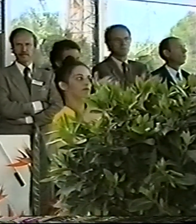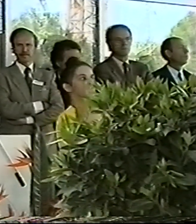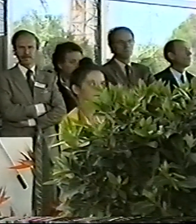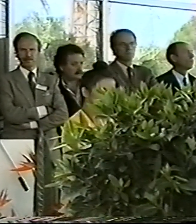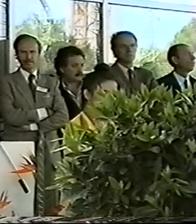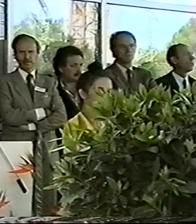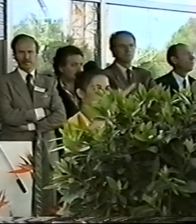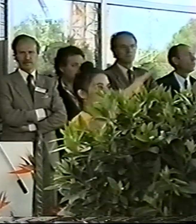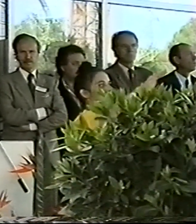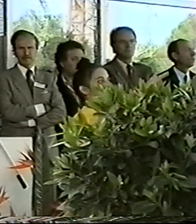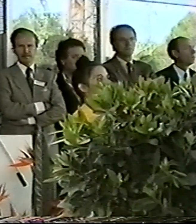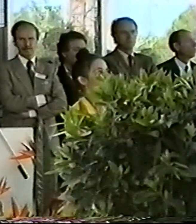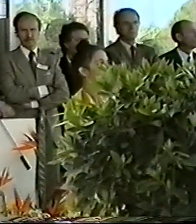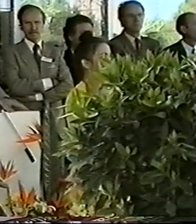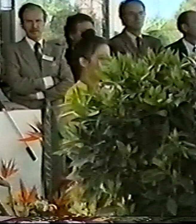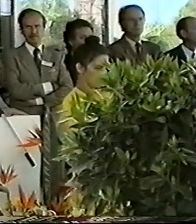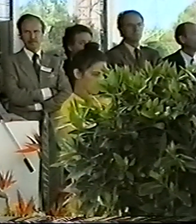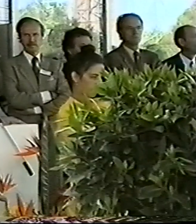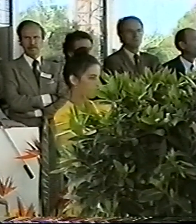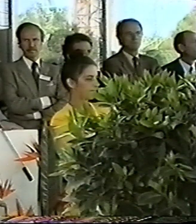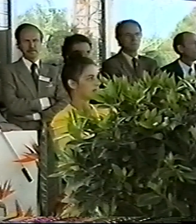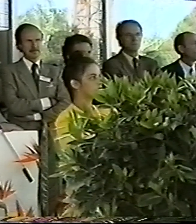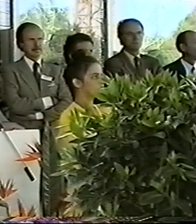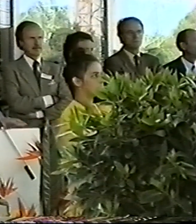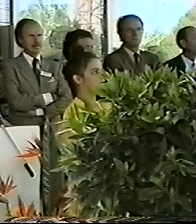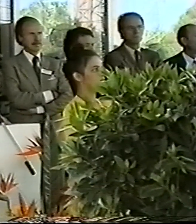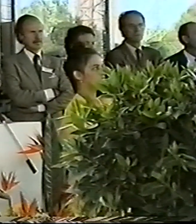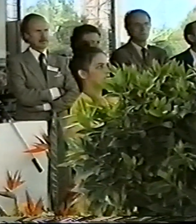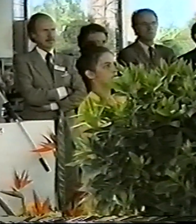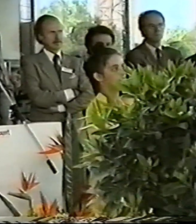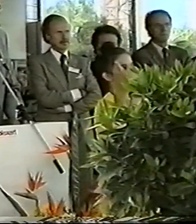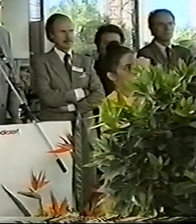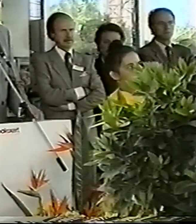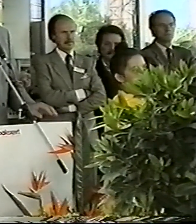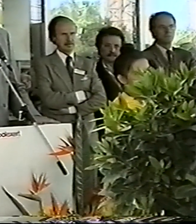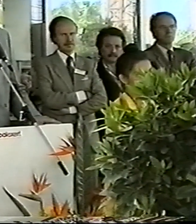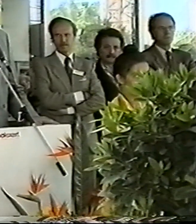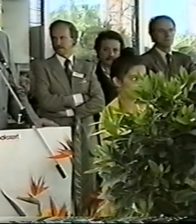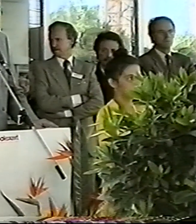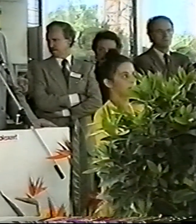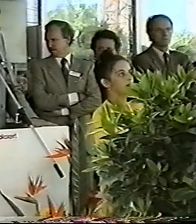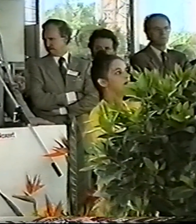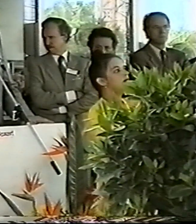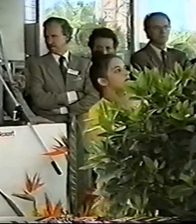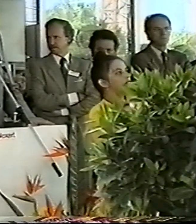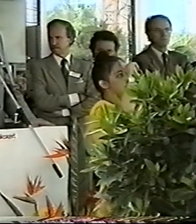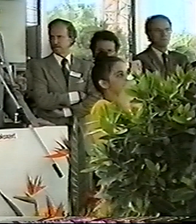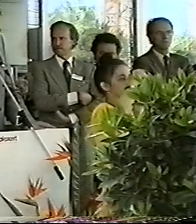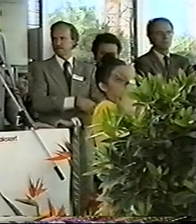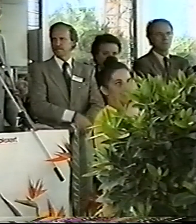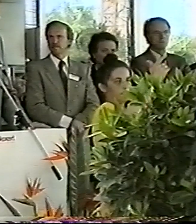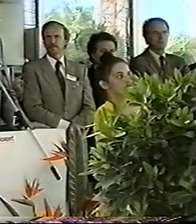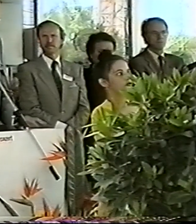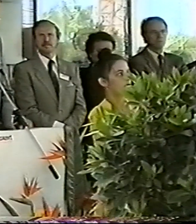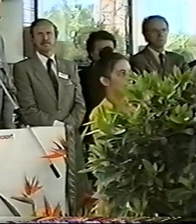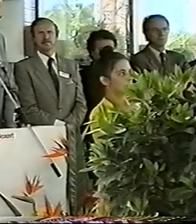à Val-Exer dans une période de conjoncture difficile. C'est croire en Genève que d'ouvrir